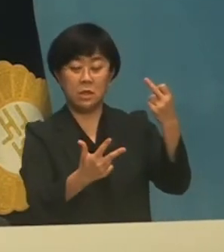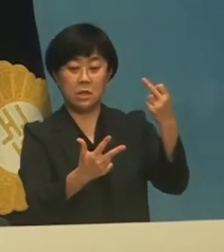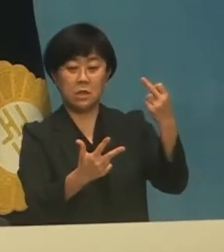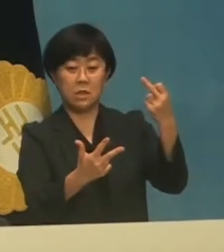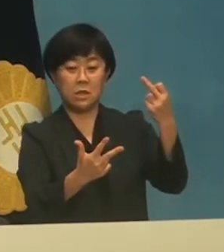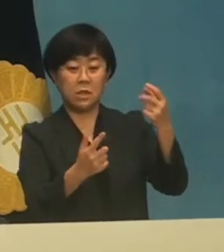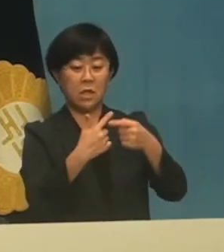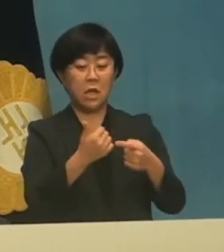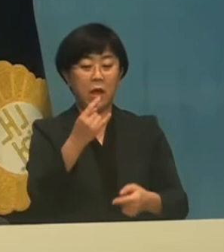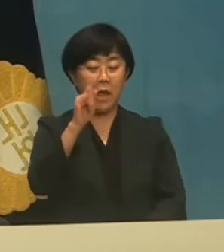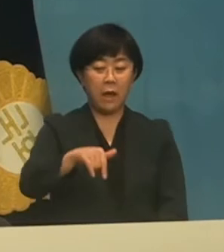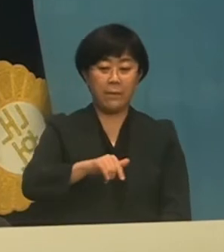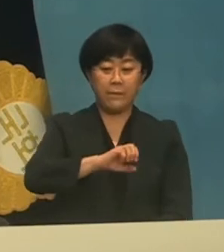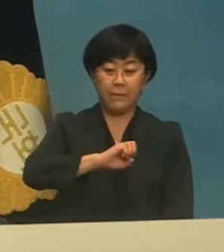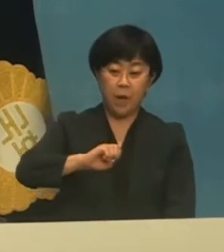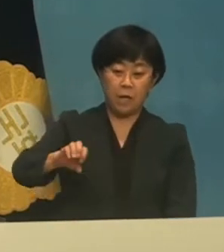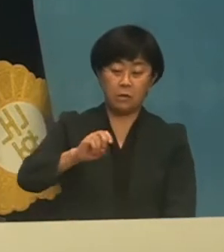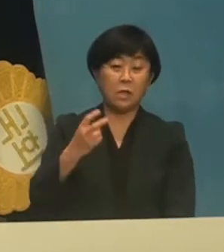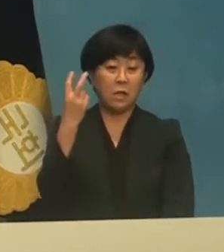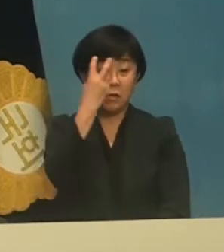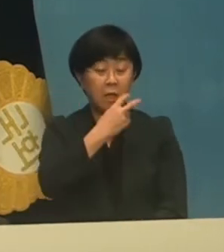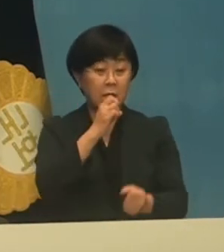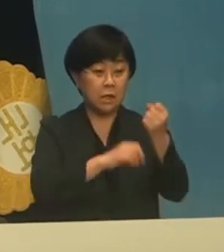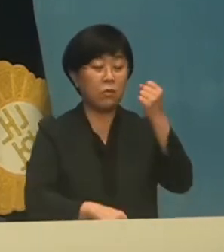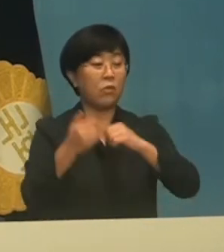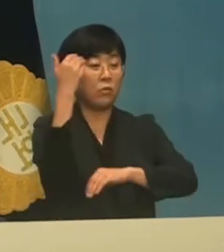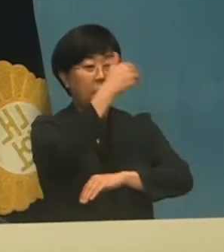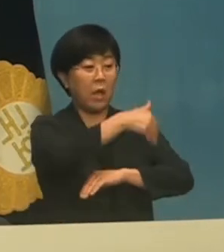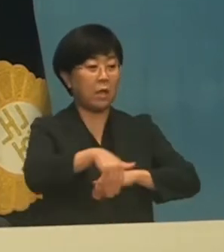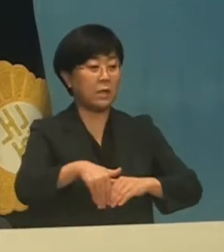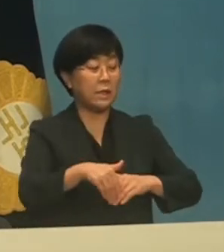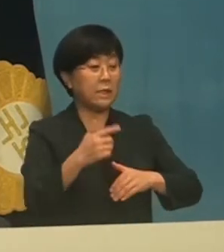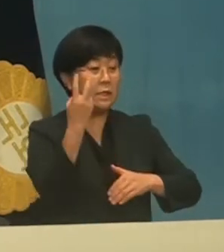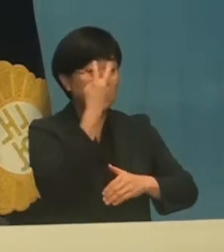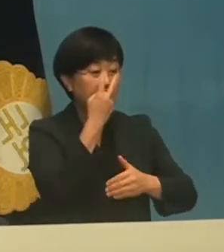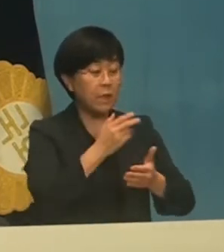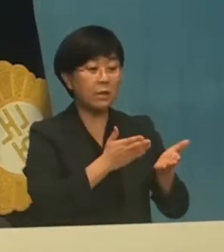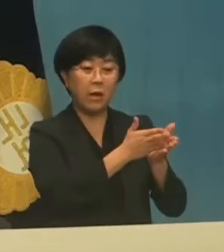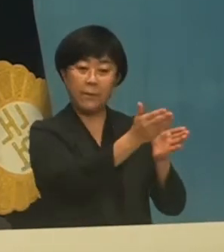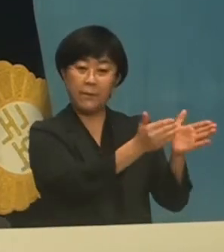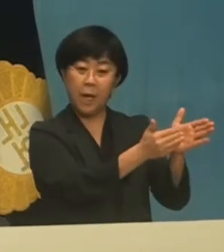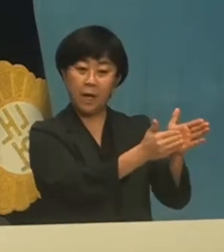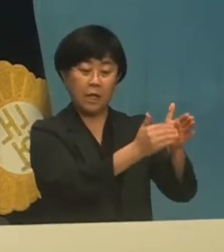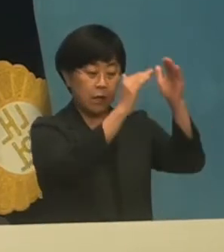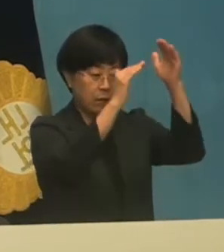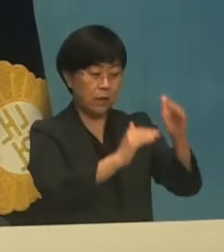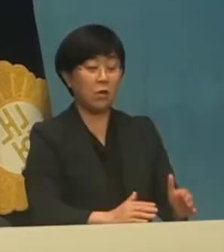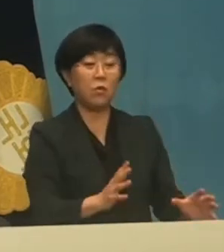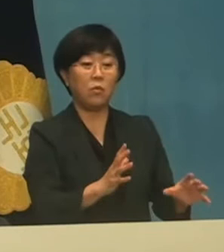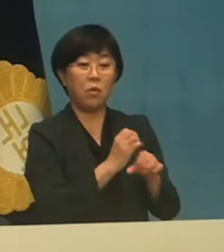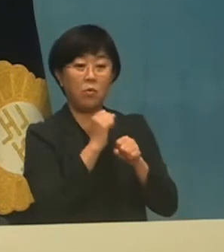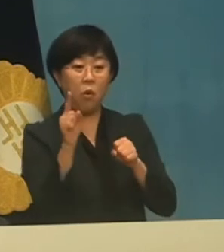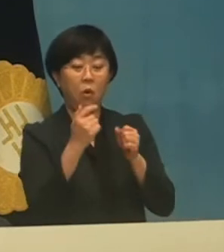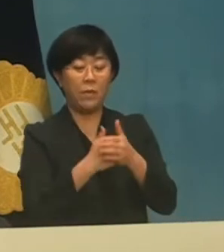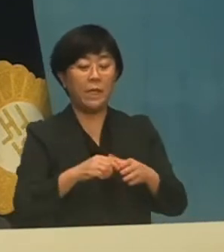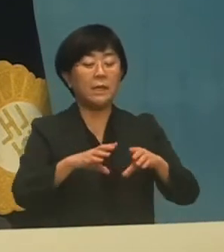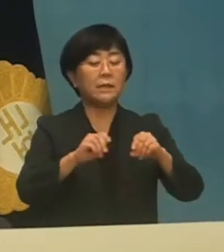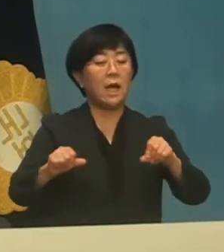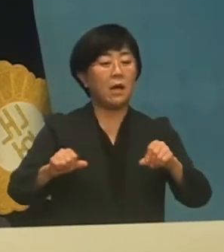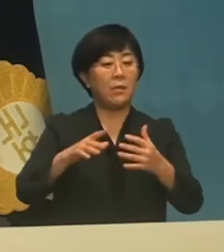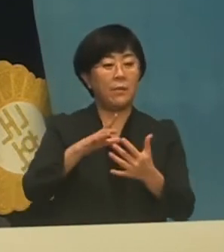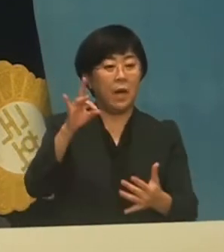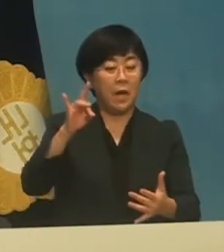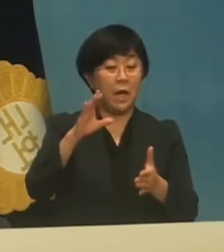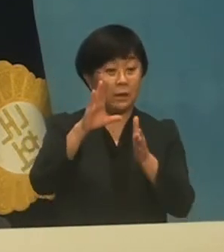고준위 방사성 핵폐기물 관리 기본 계획을 심의 의결했습니다. 내용을 간단히 보면 부지 선정 절차